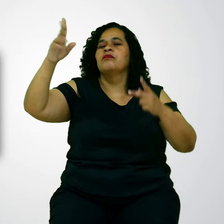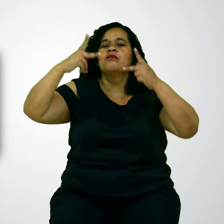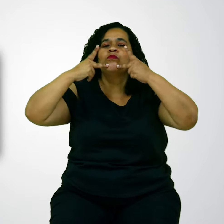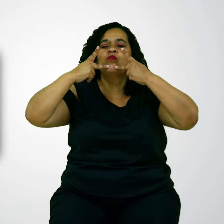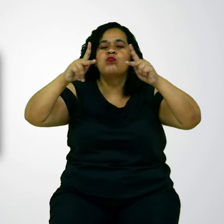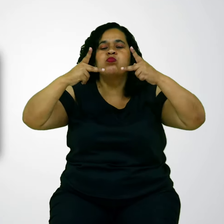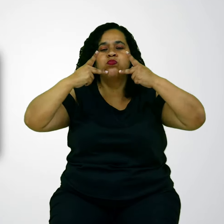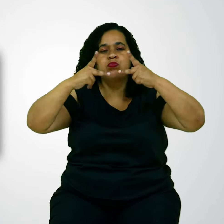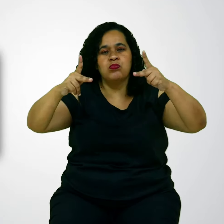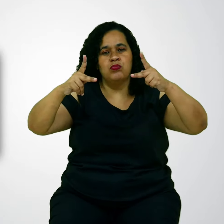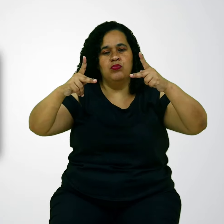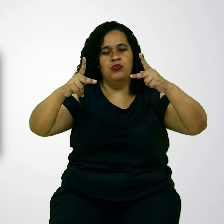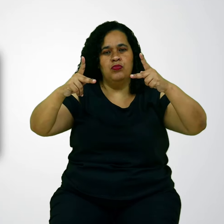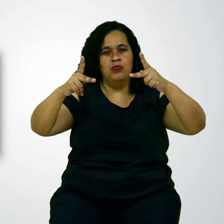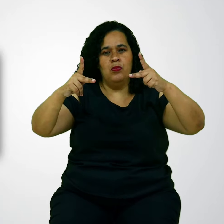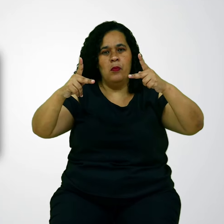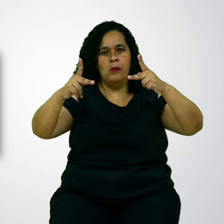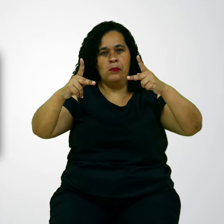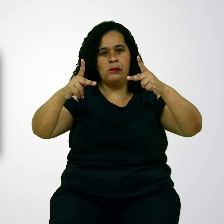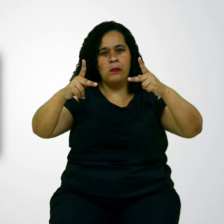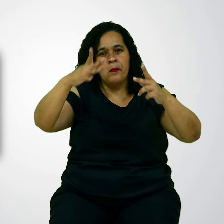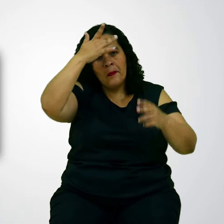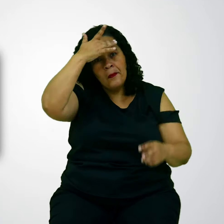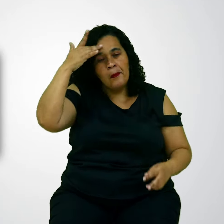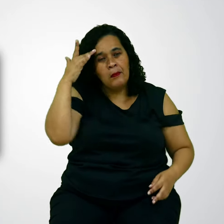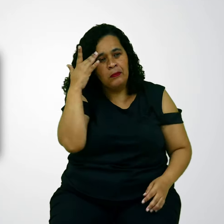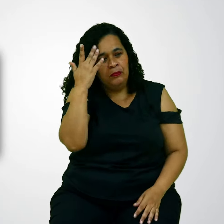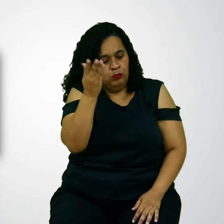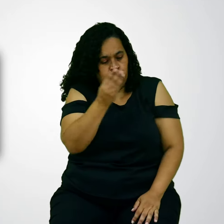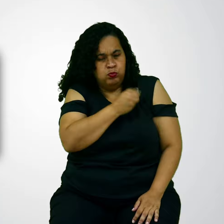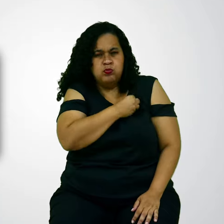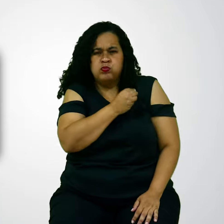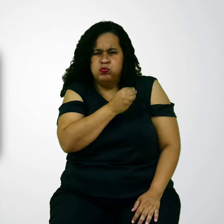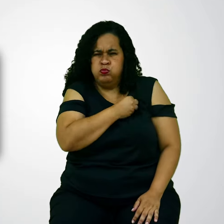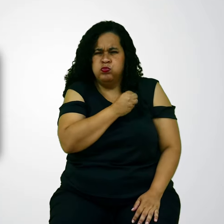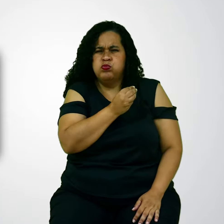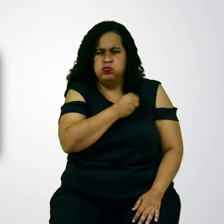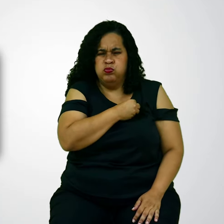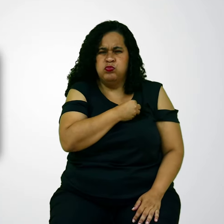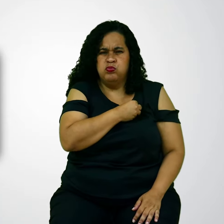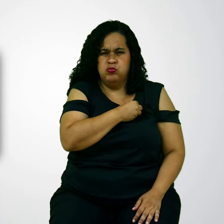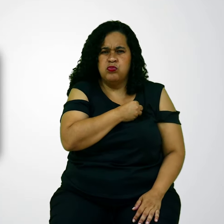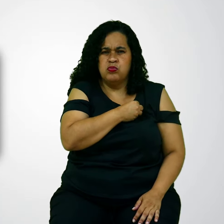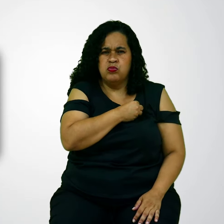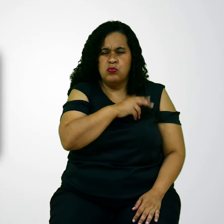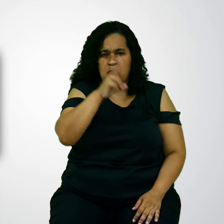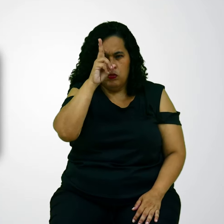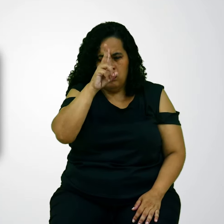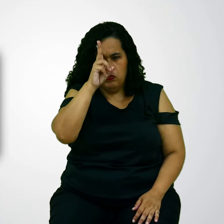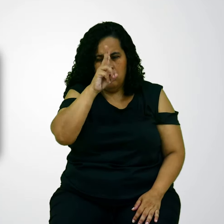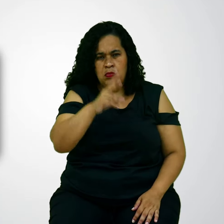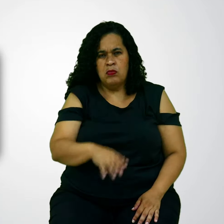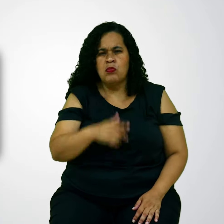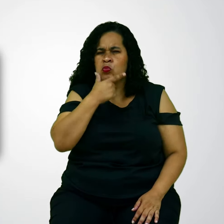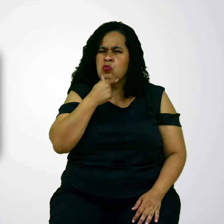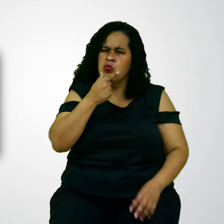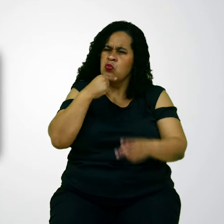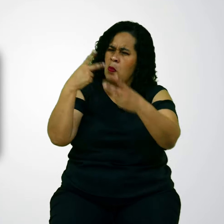pecador. Quem faz o apelo é o pecador na Bíblia. O carcereiro de Filipos, né? Senhores, o que eu posso fazer agora para ser